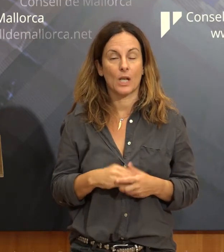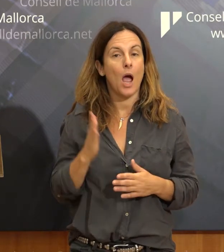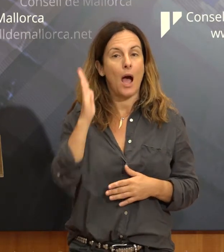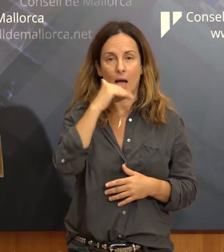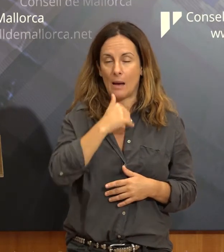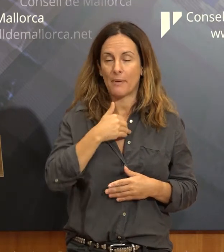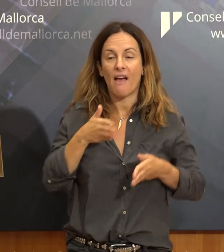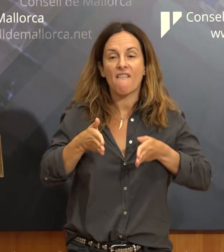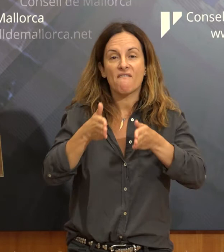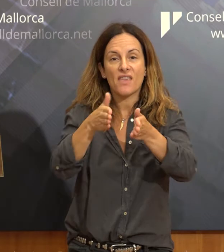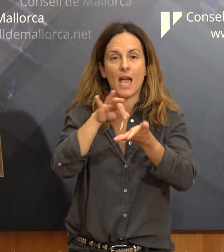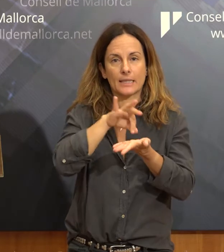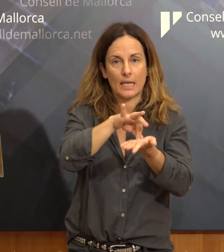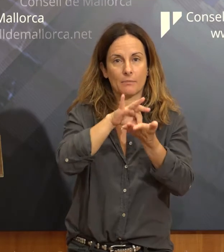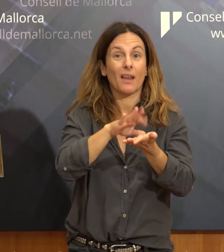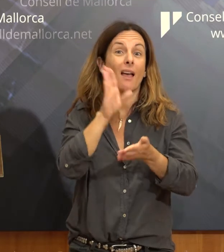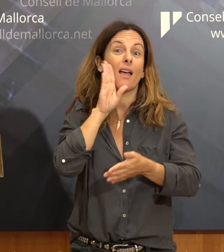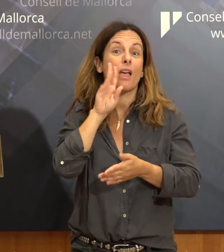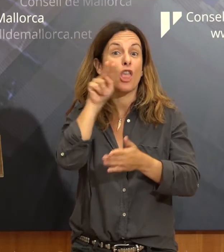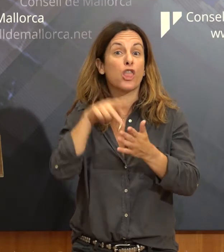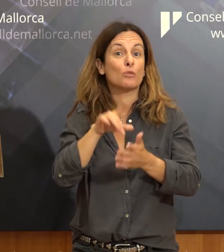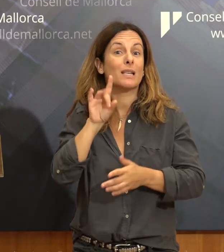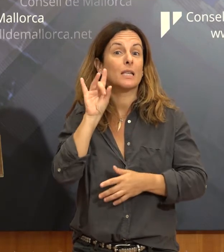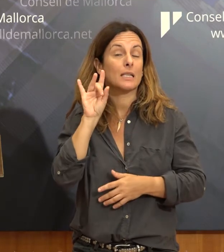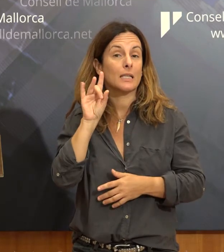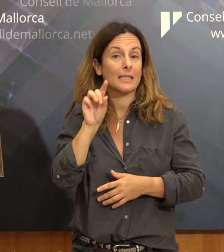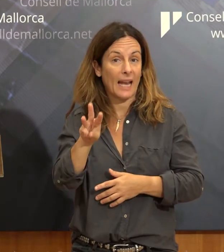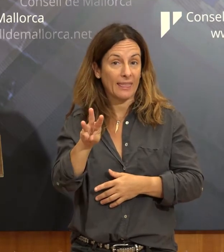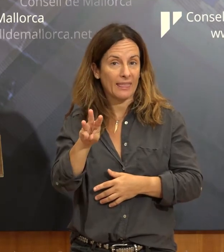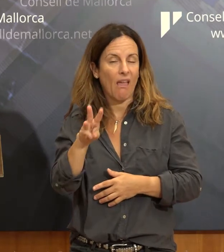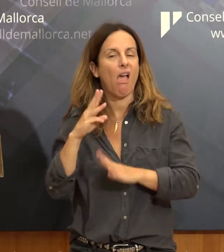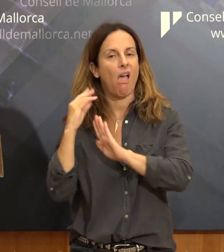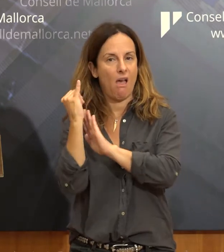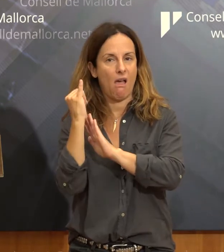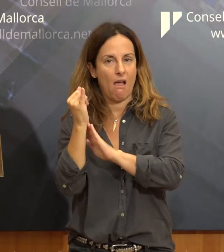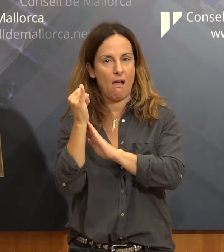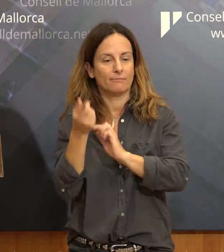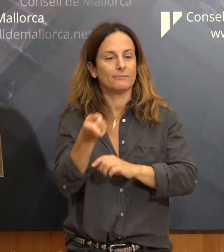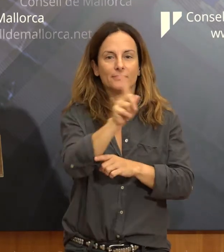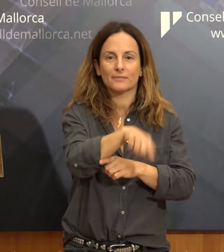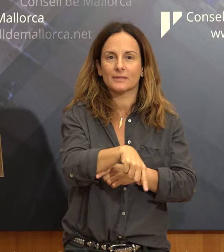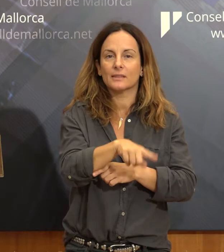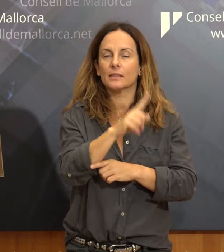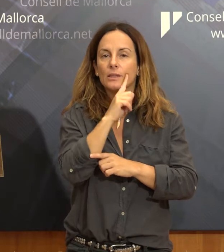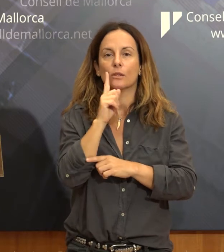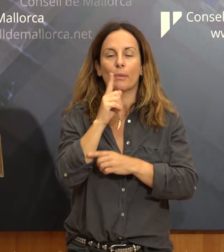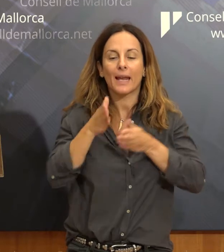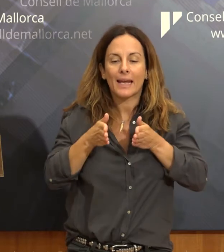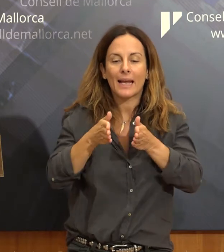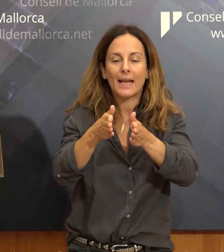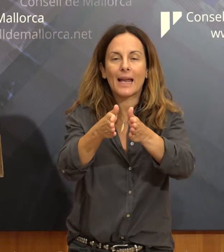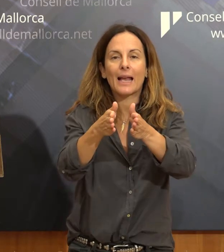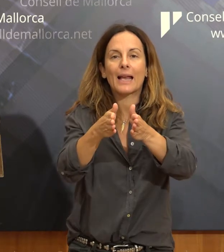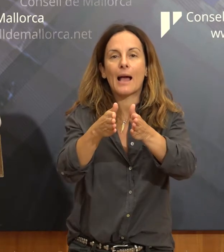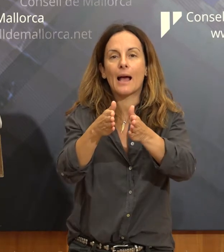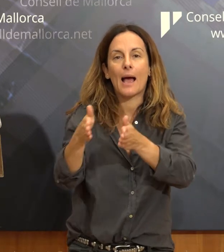serveis, com tenia estressat que se va exposar en el 2013, sinó que el que té són camins de serveis. Les vies de